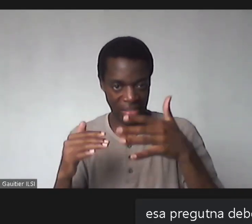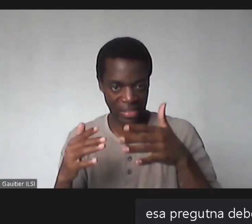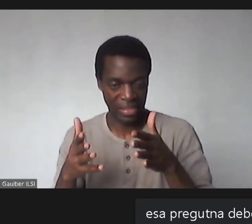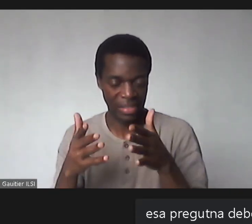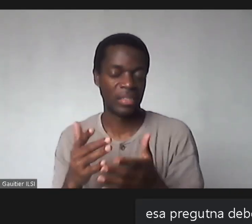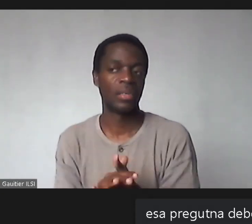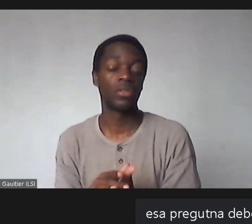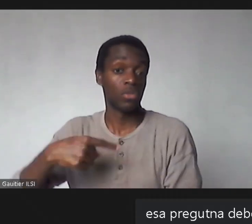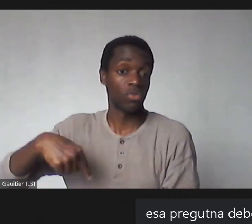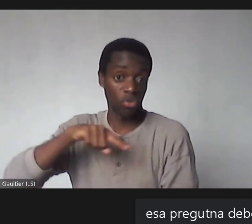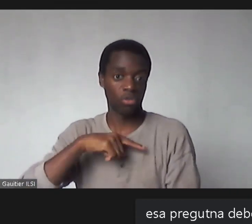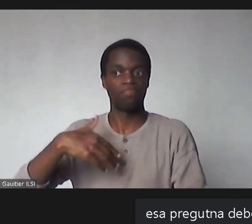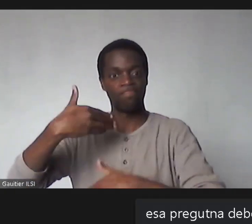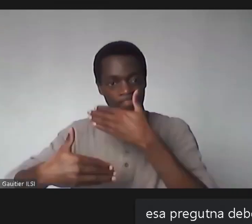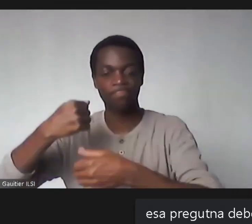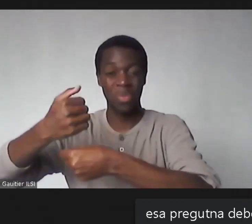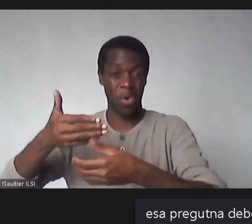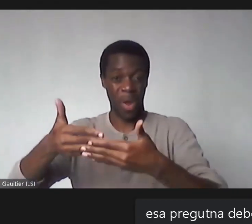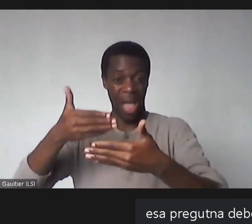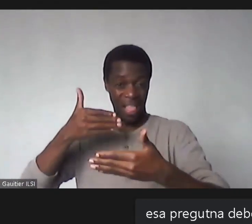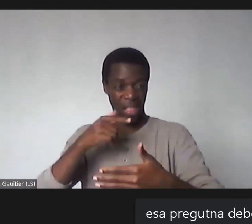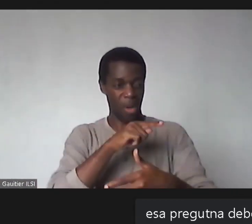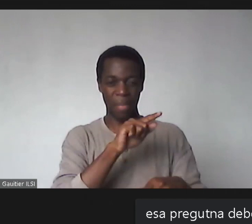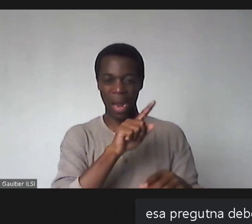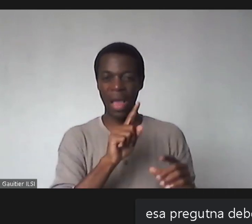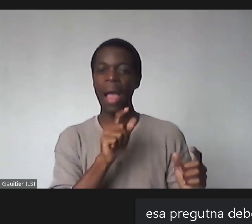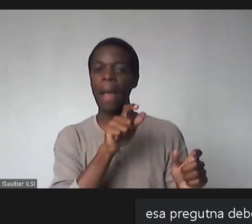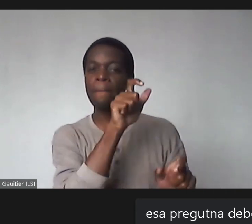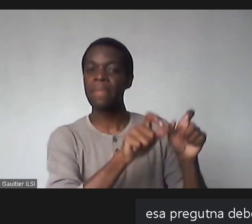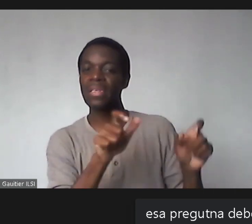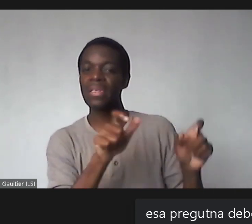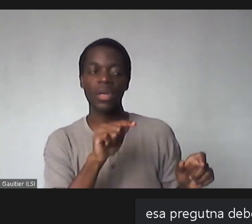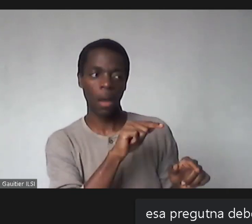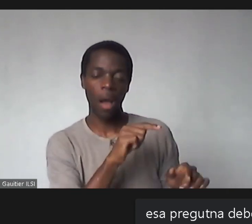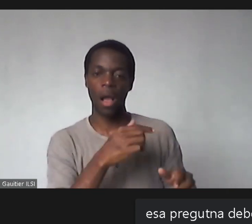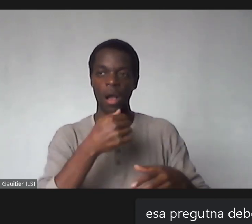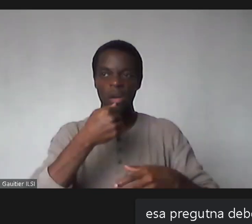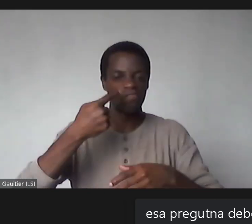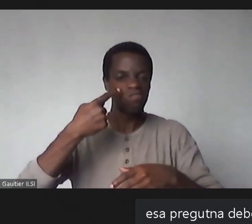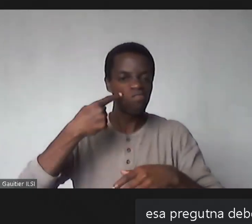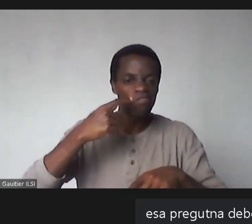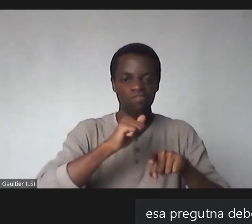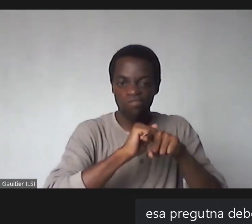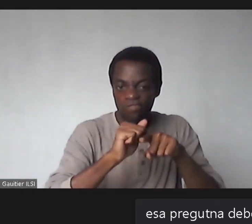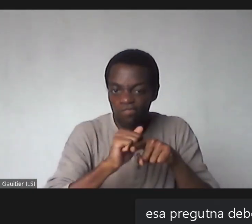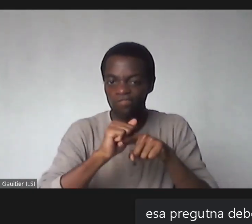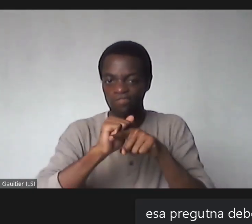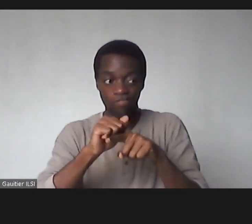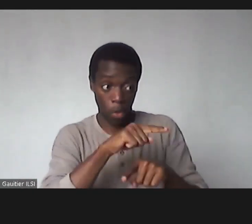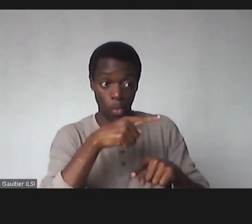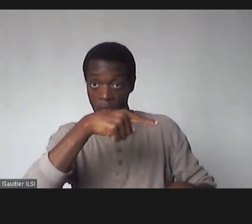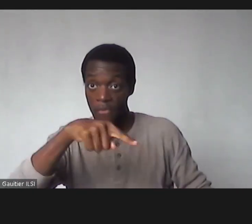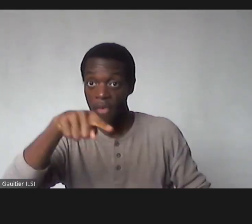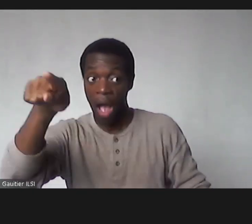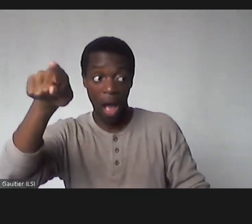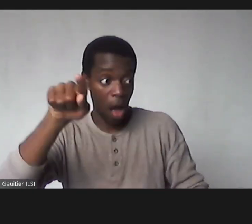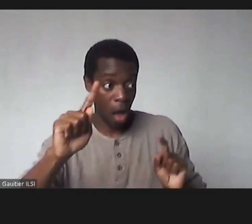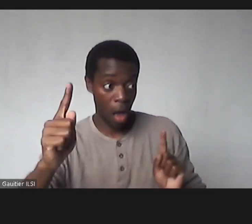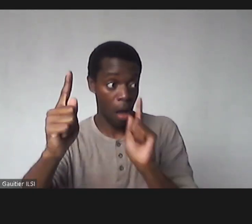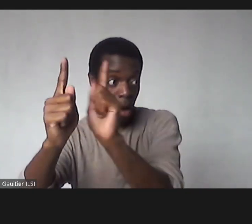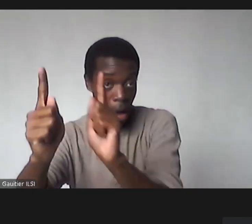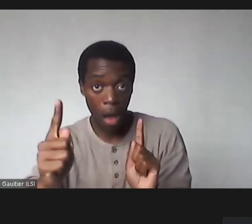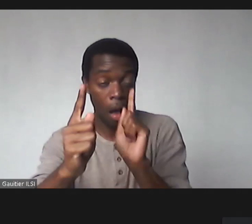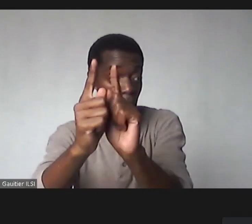en nuestro entrenamiento del censo, en los videos que hacemos. Cuando entrenamos a las personas que van a los hogares para hacer